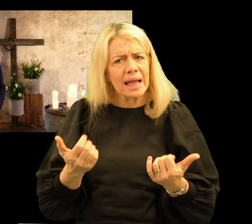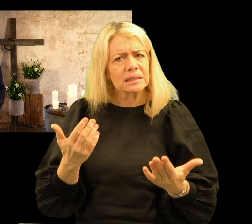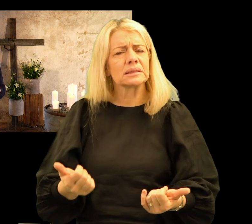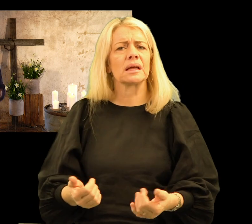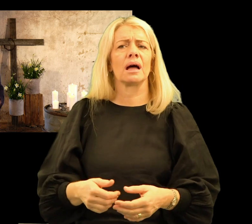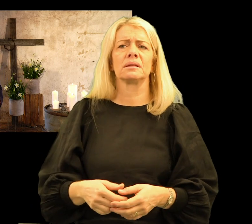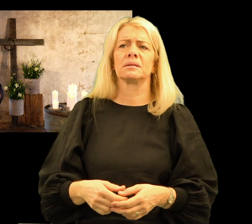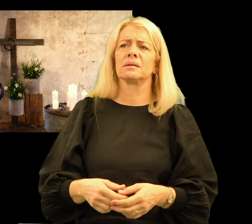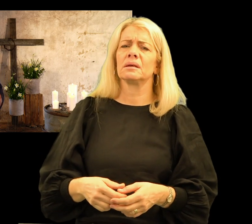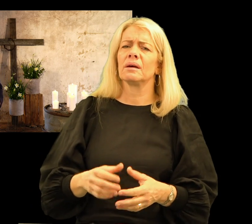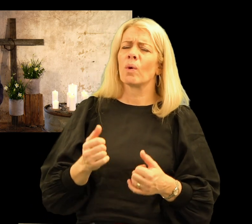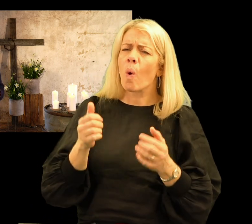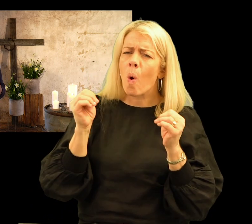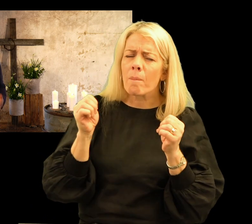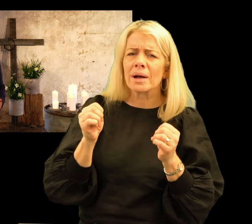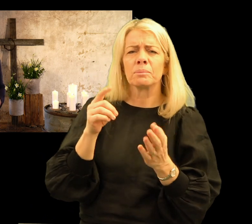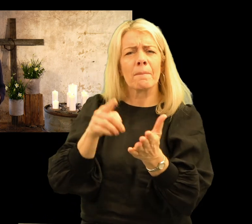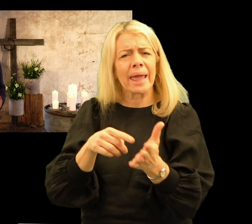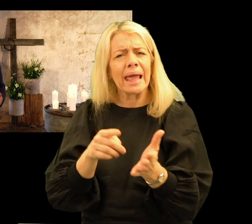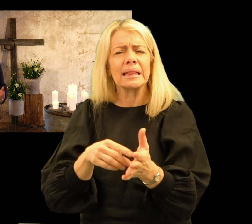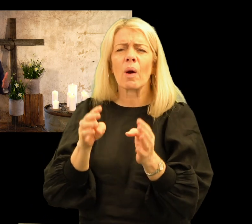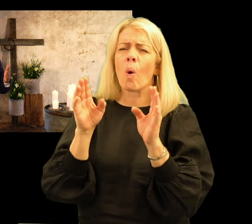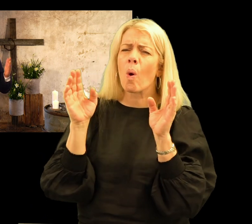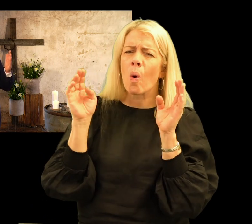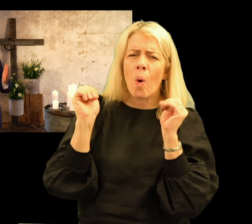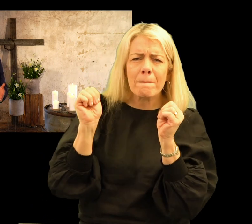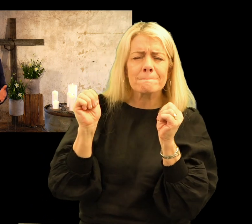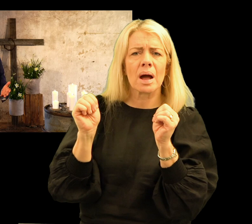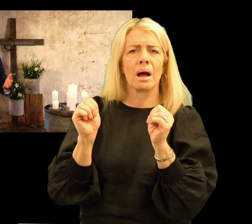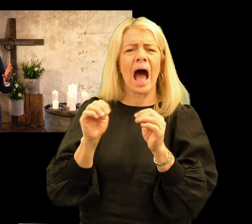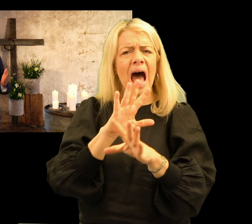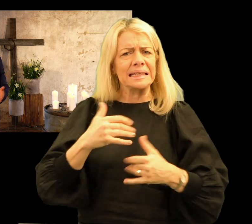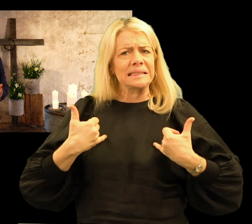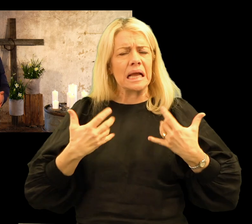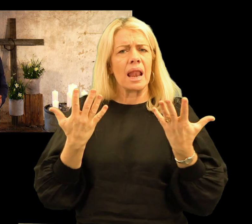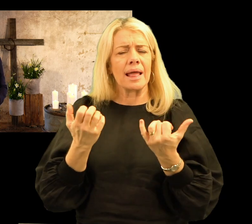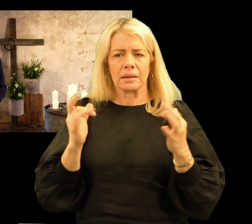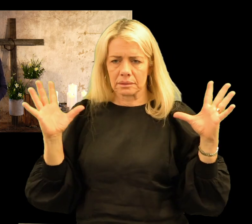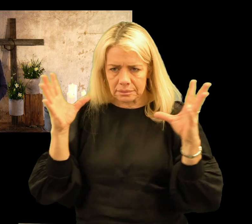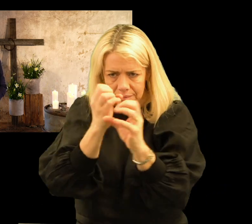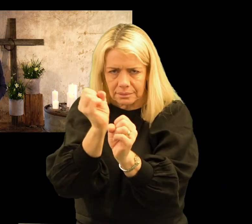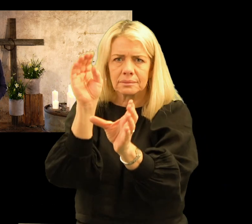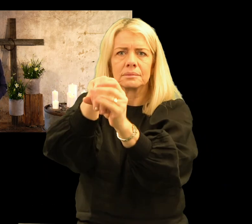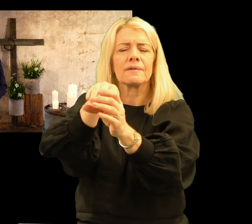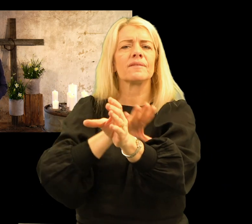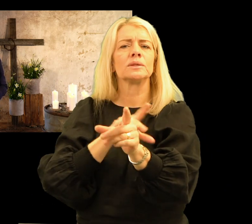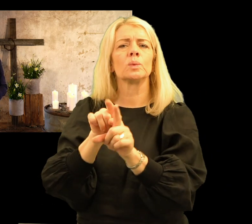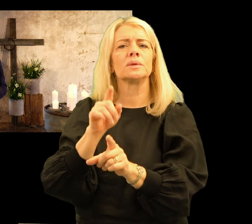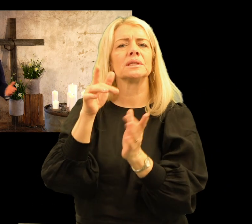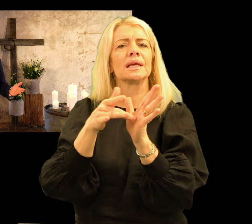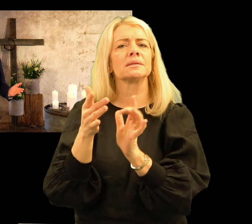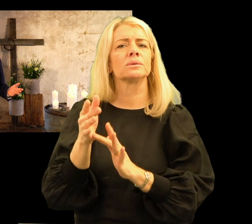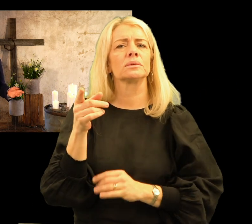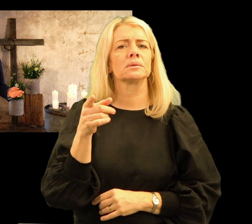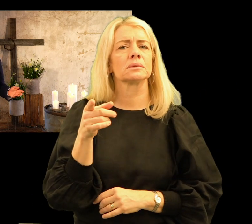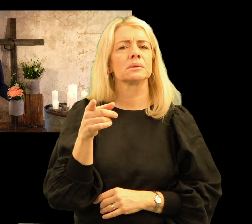sammanhang och mening och hopp och framtid sammanstrålar och förverkligas.